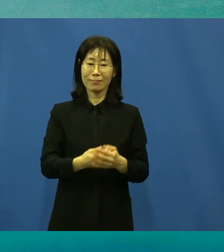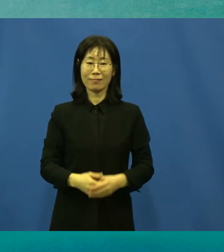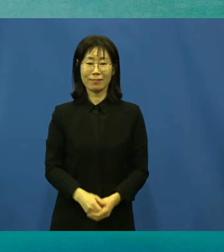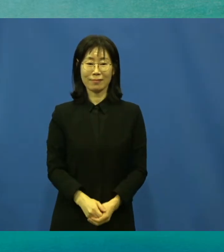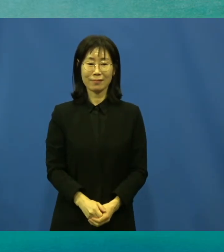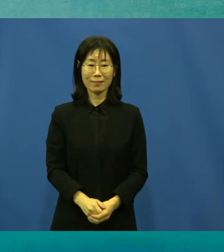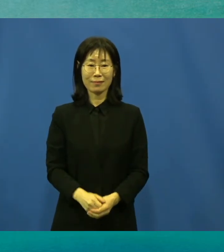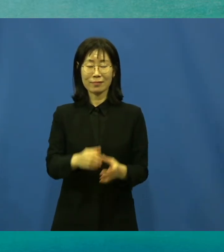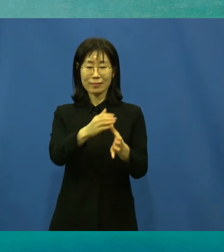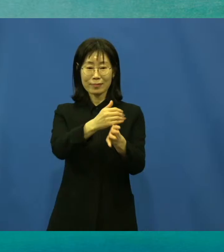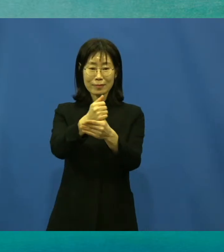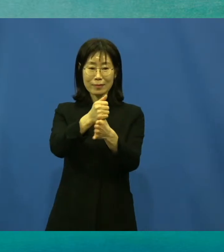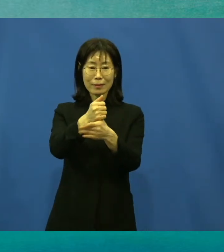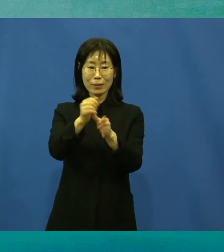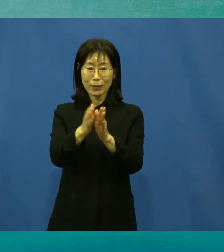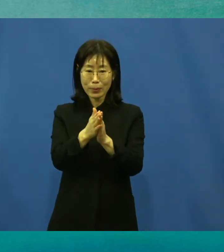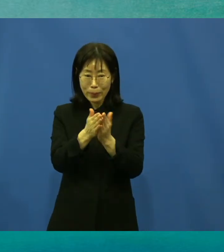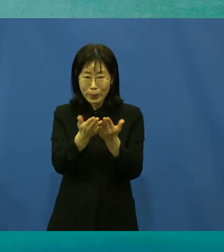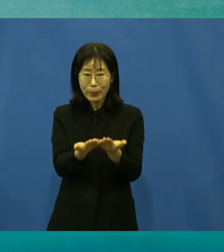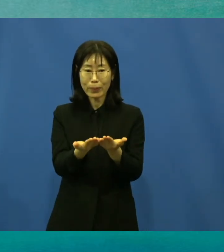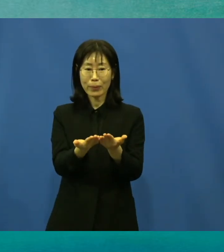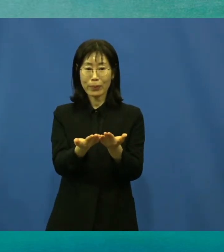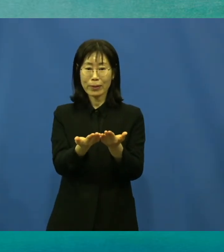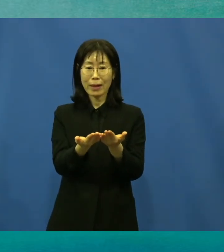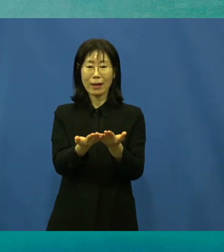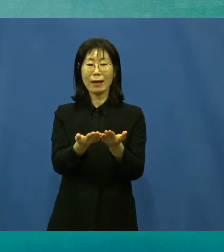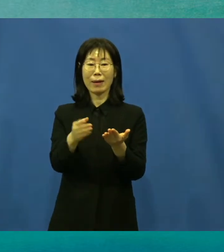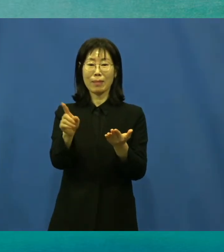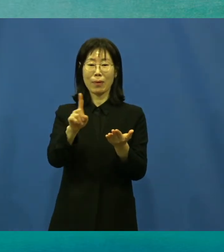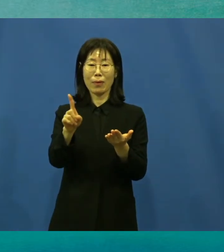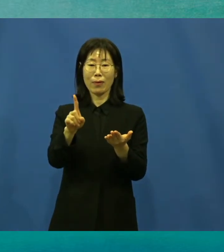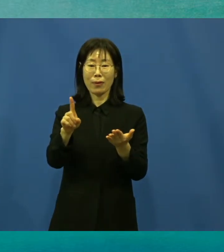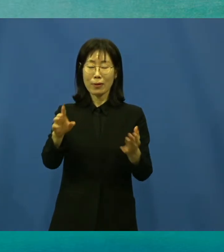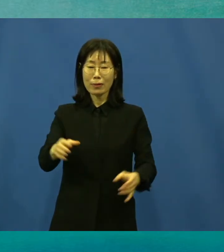자, 요나서의 중심부에는 기도가 있습니다.